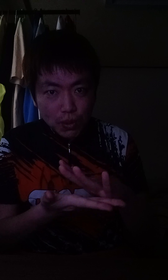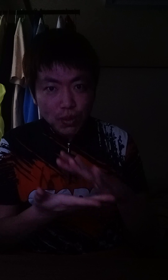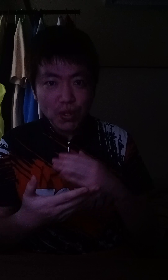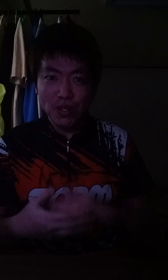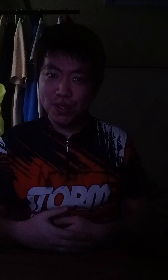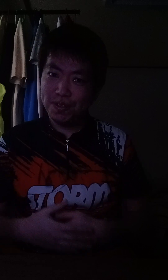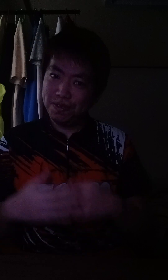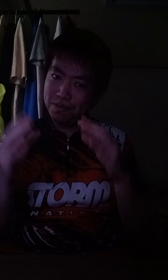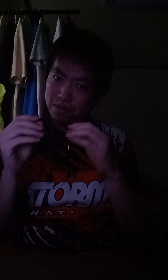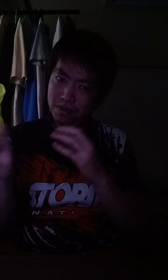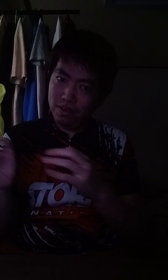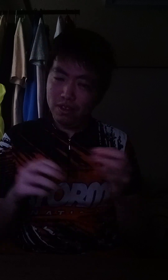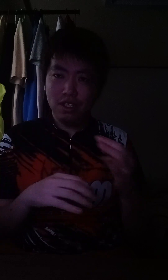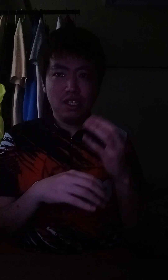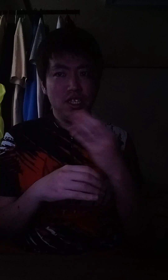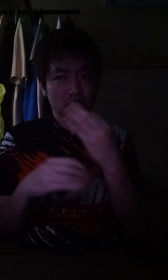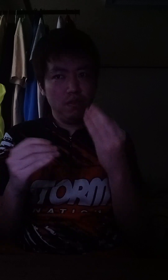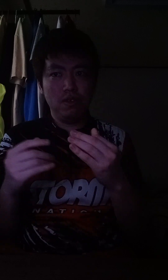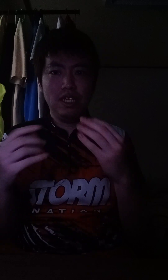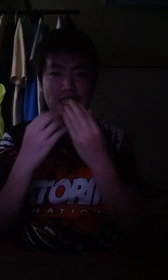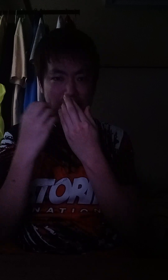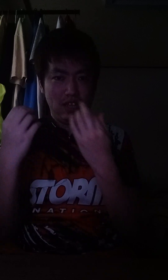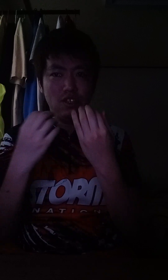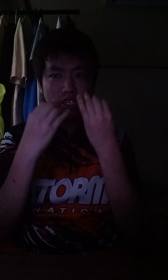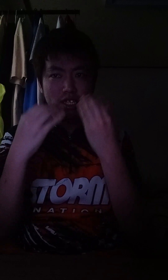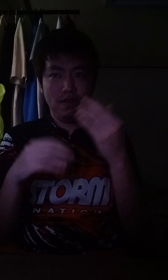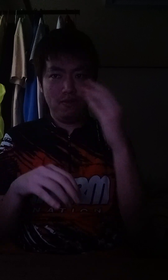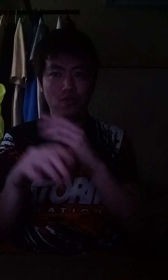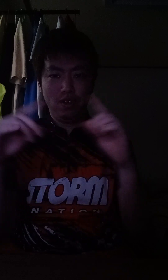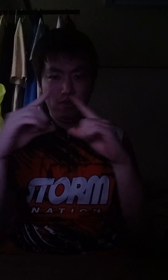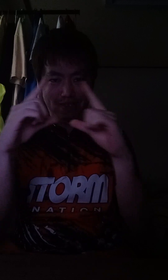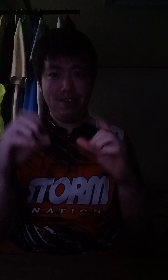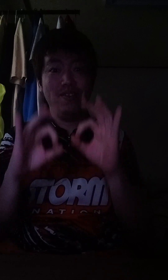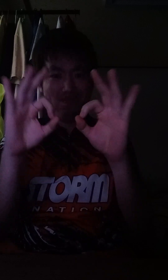작지만 야무진 손으로 만든 승현이표 샌드위치가 완성됐습니다.